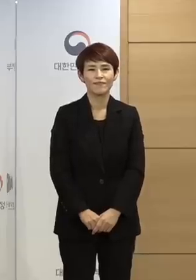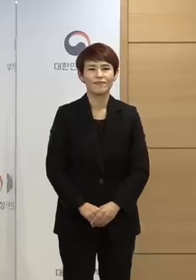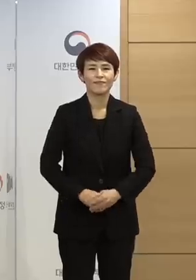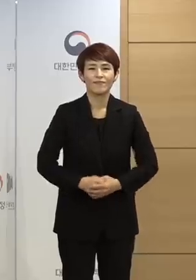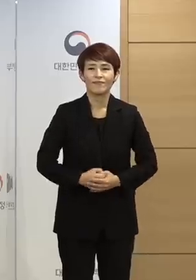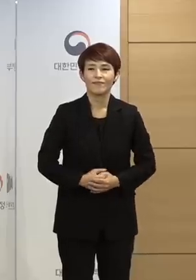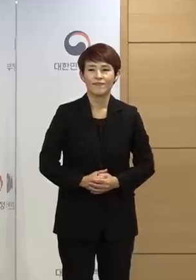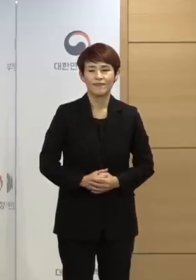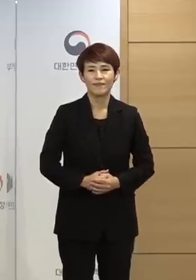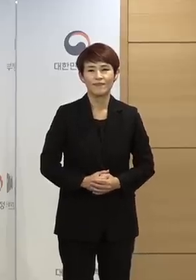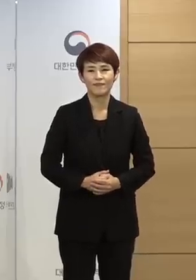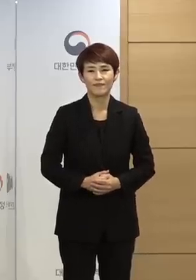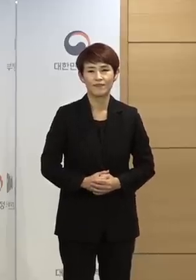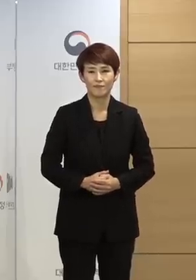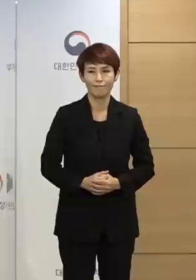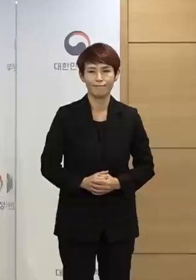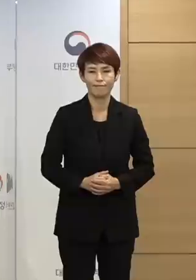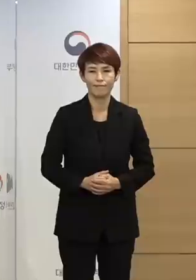네, 이어서